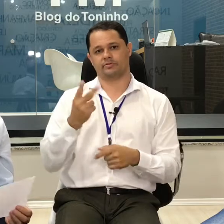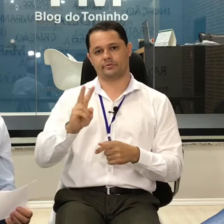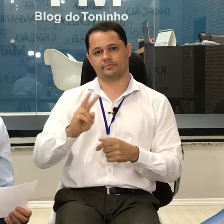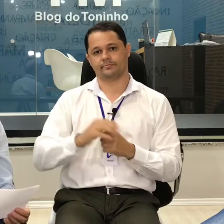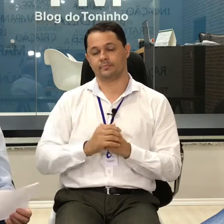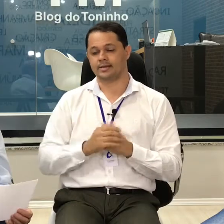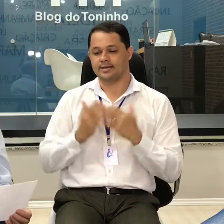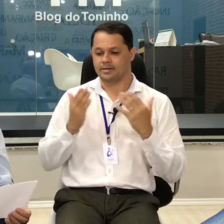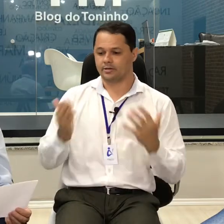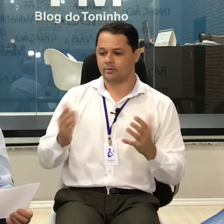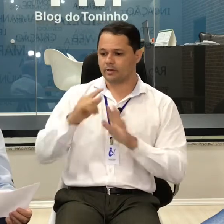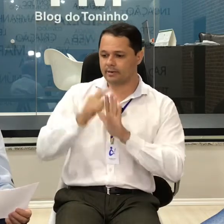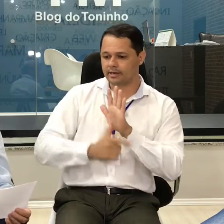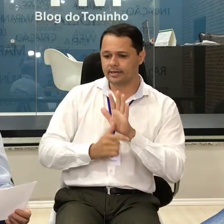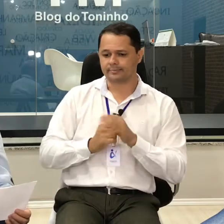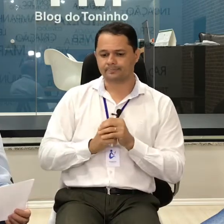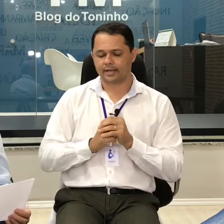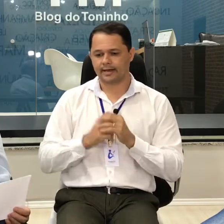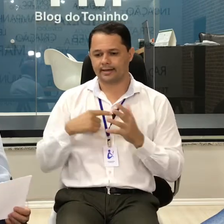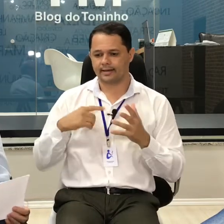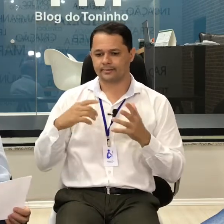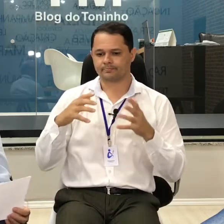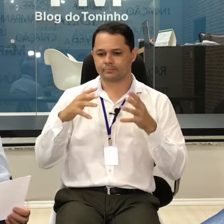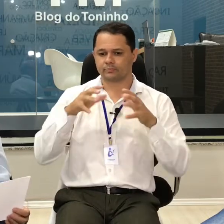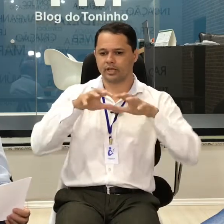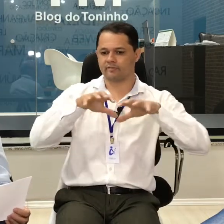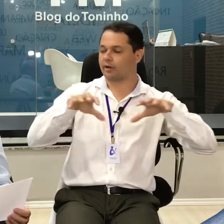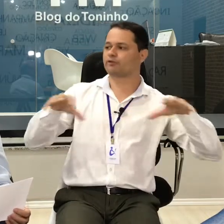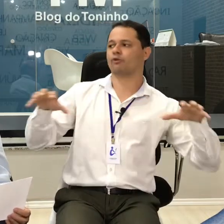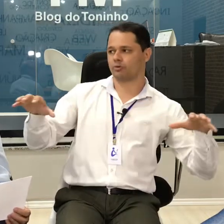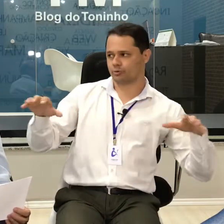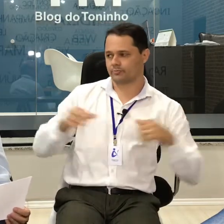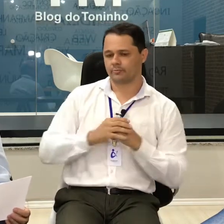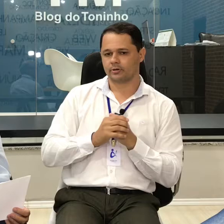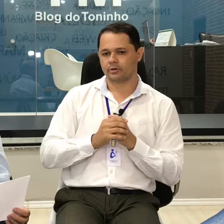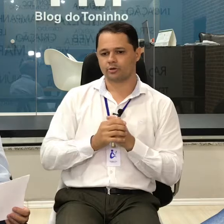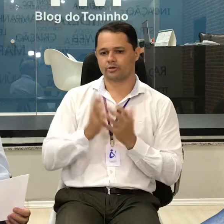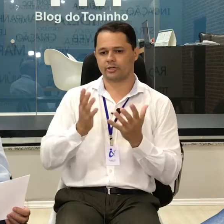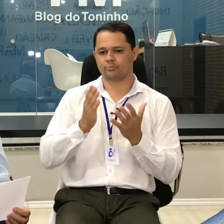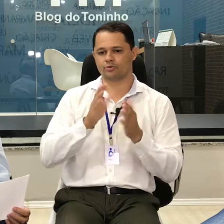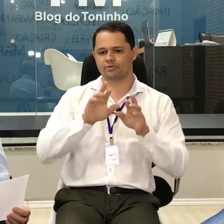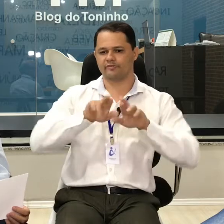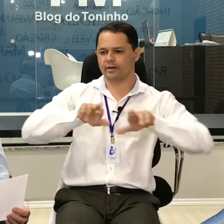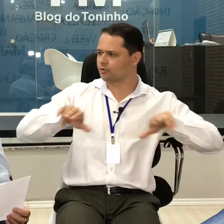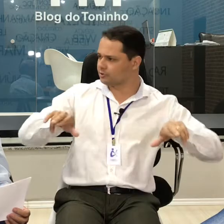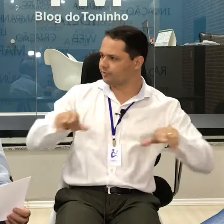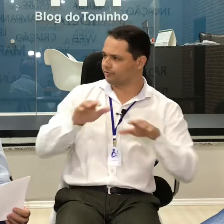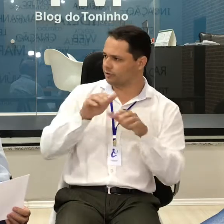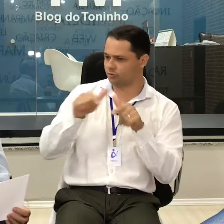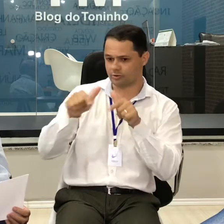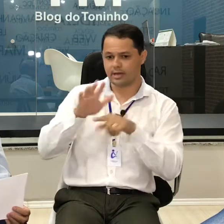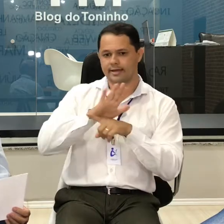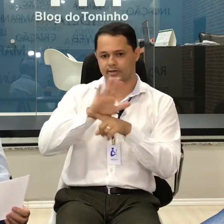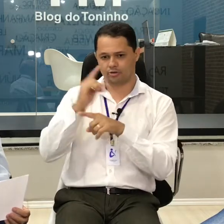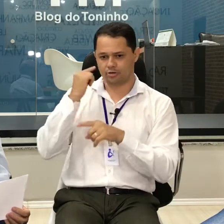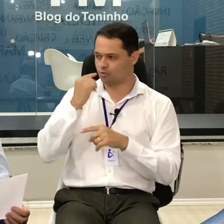Venceslau. Então, a livraria, ela tem vários focos. Então, nós temos diversos serviços que a gente ajuda o